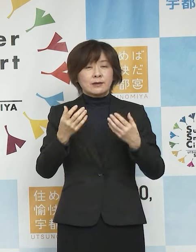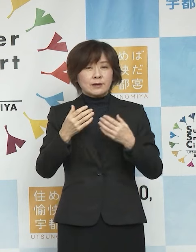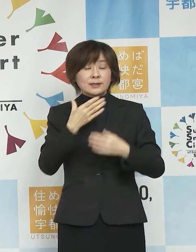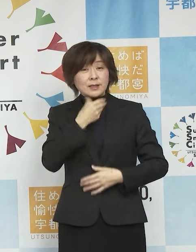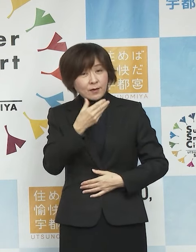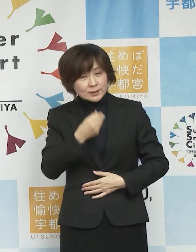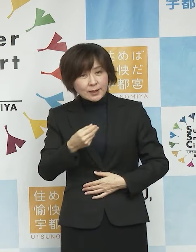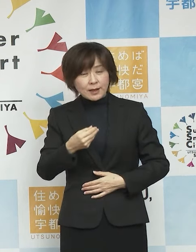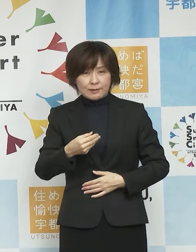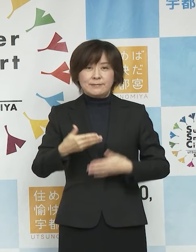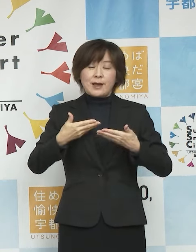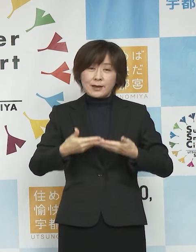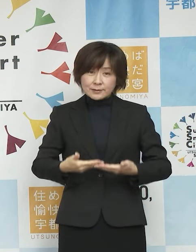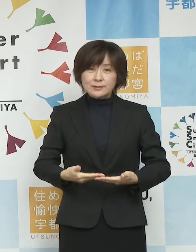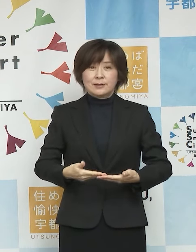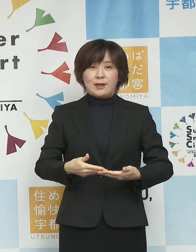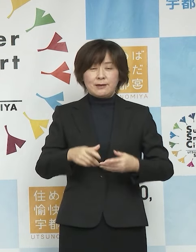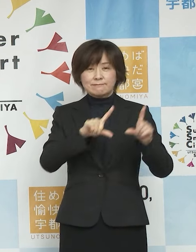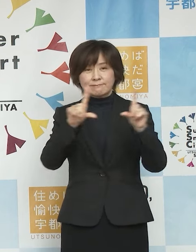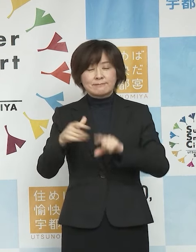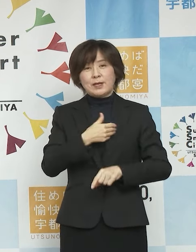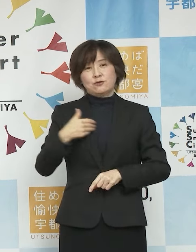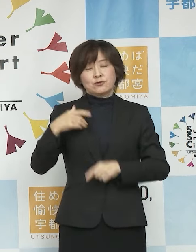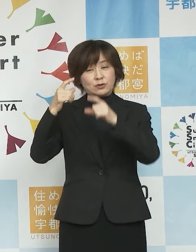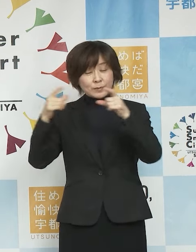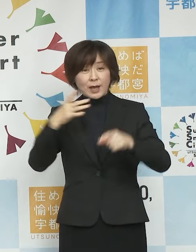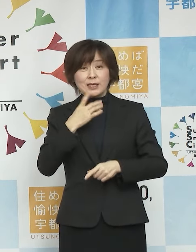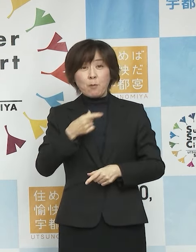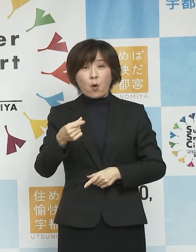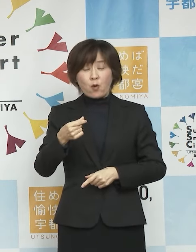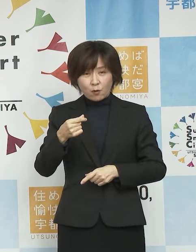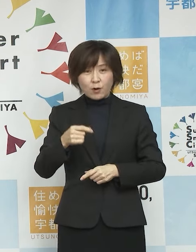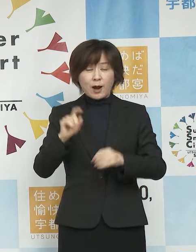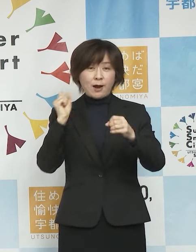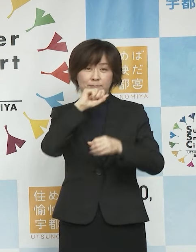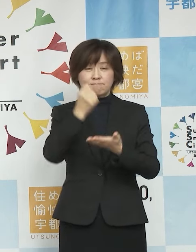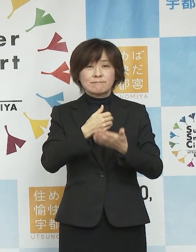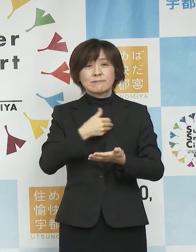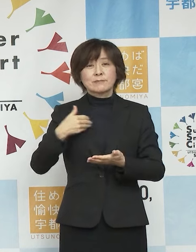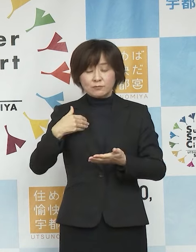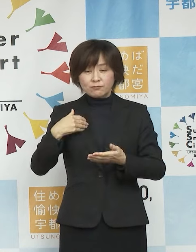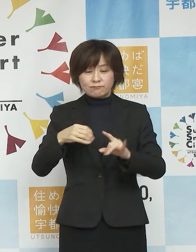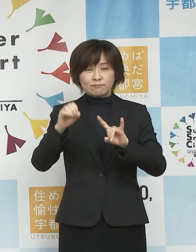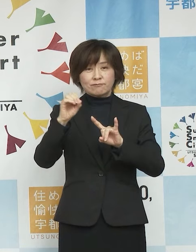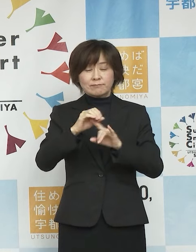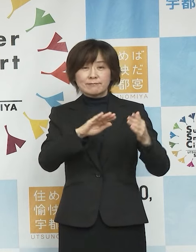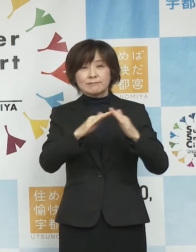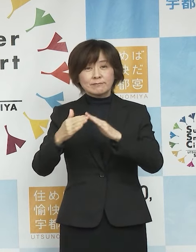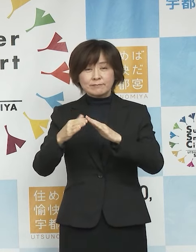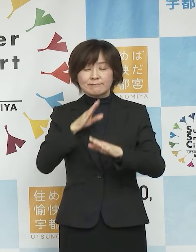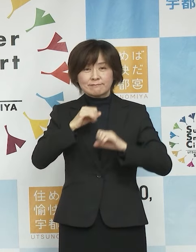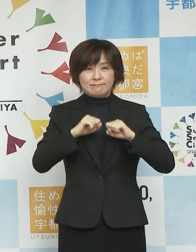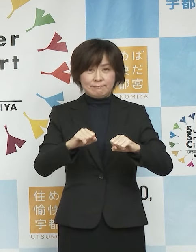安心して暮らすことができ、夢や希望が叶う街、スーパースマートシティを実現し、全国の中